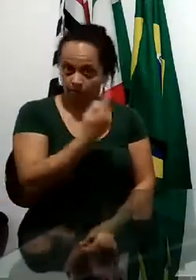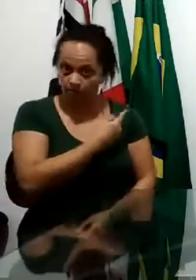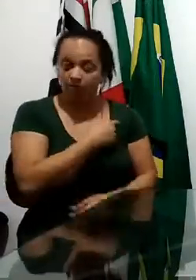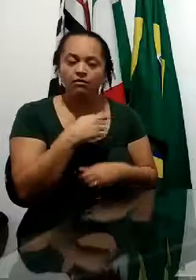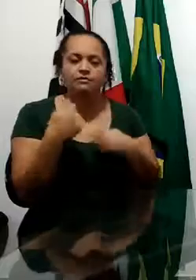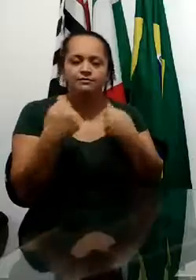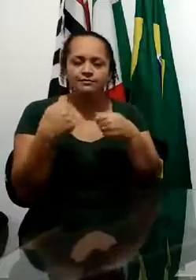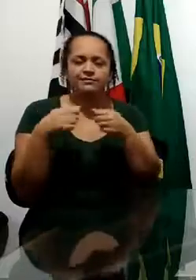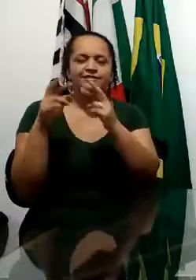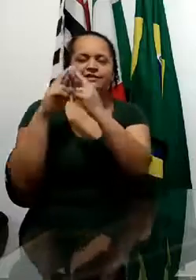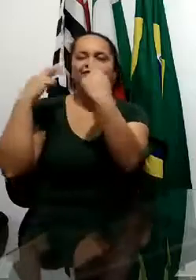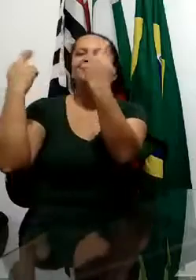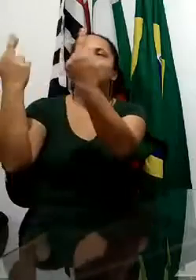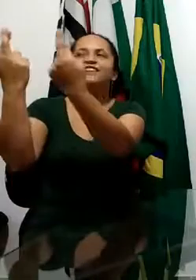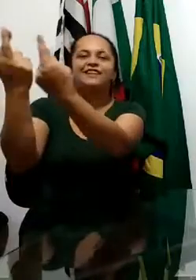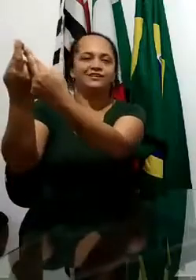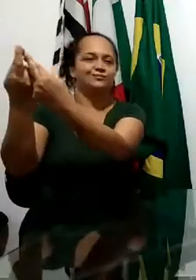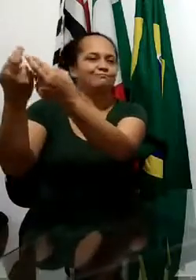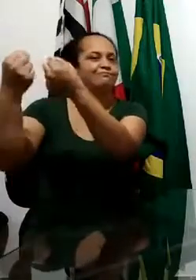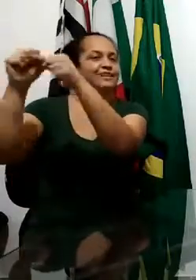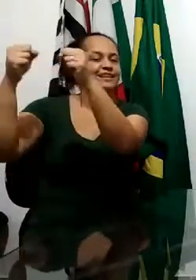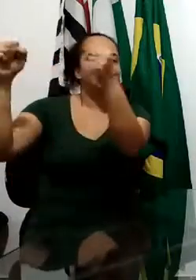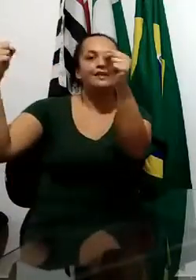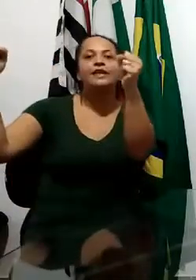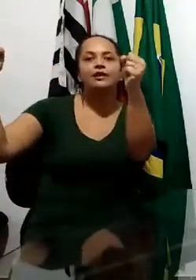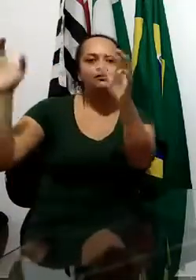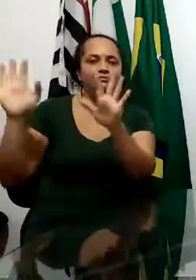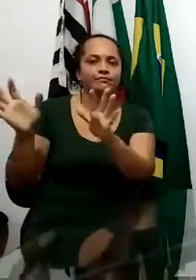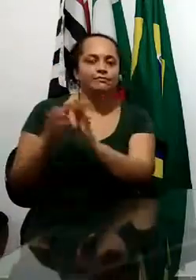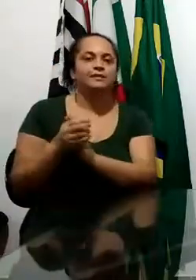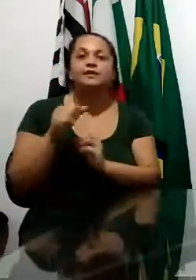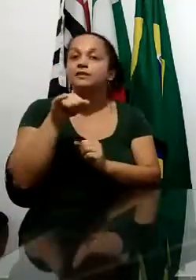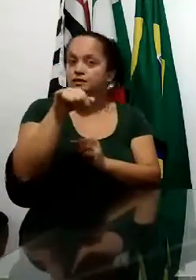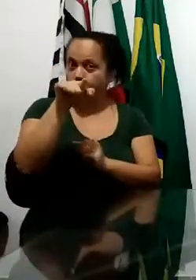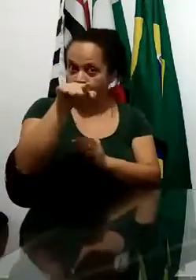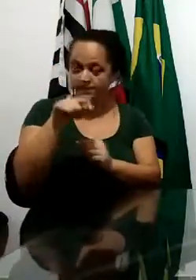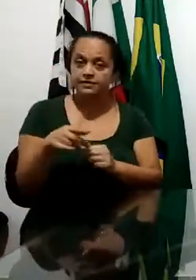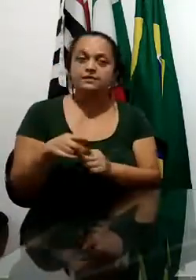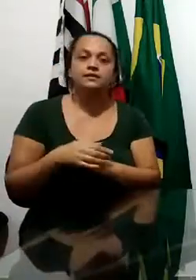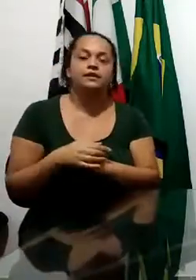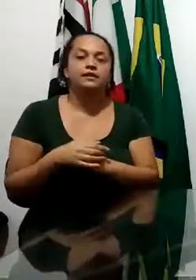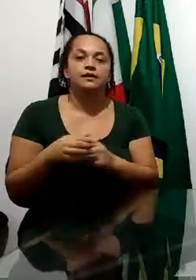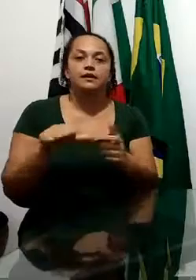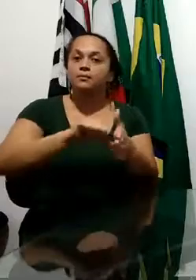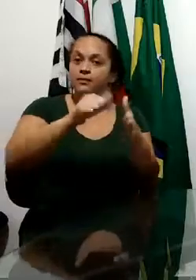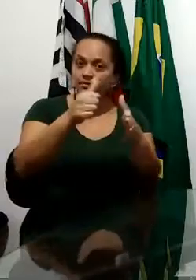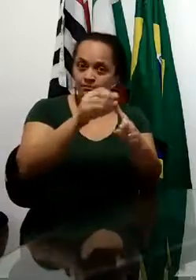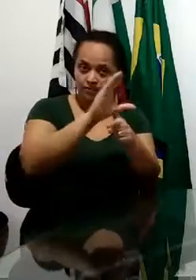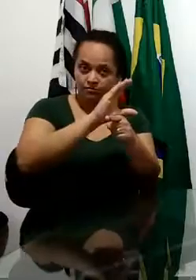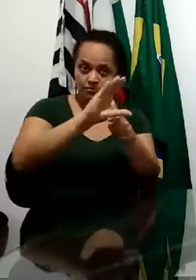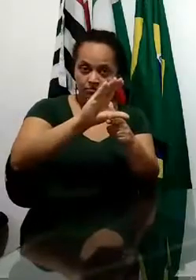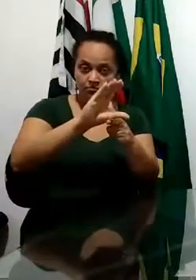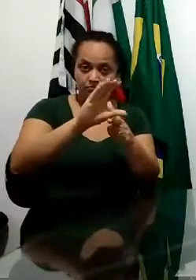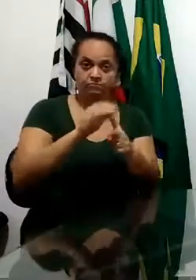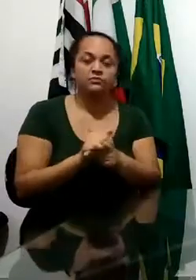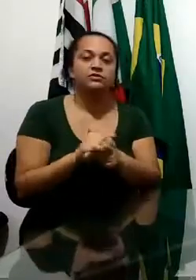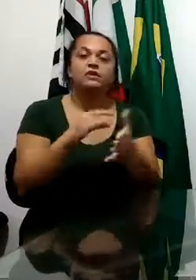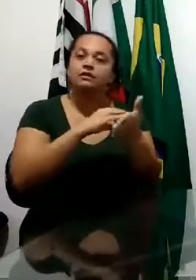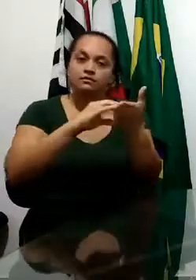Deus cresça. Se você ler 1ª carta de Paulo aos Coríntios, no